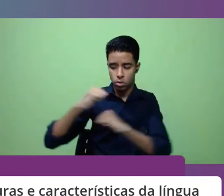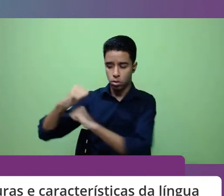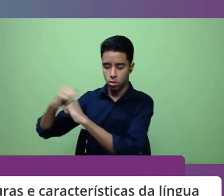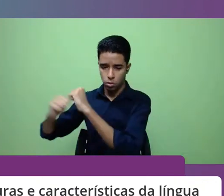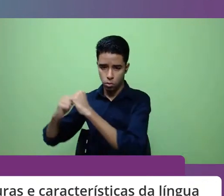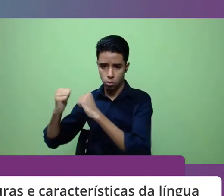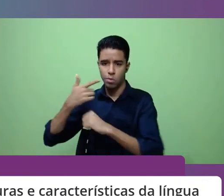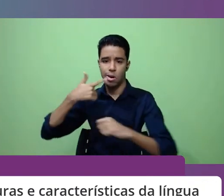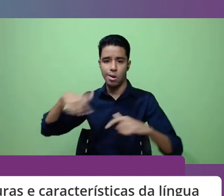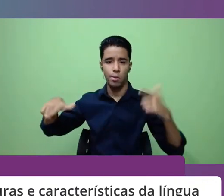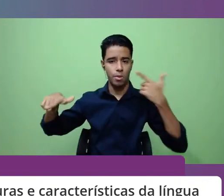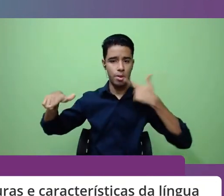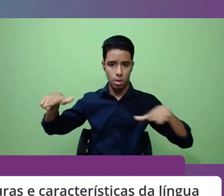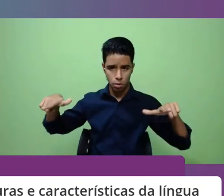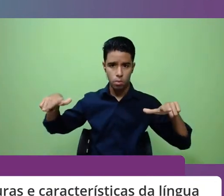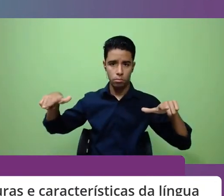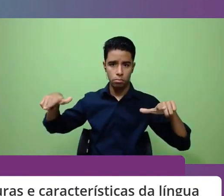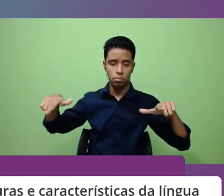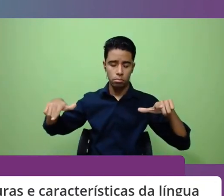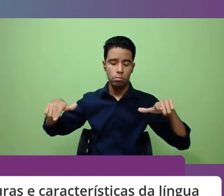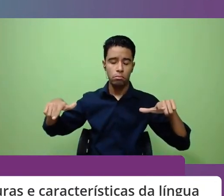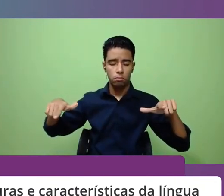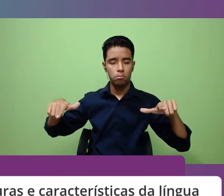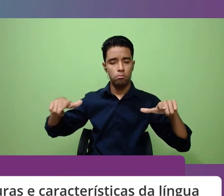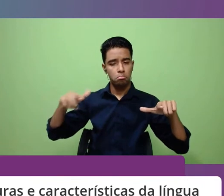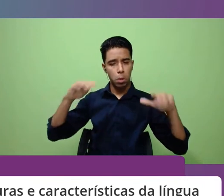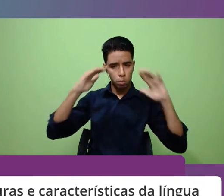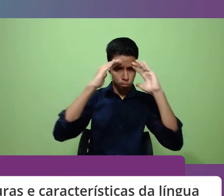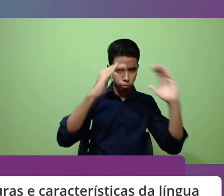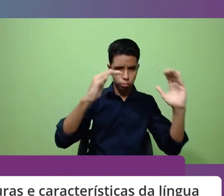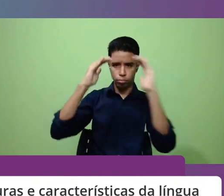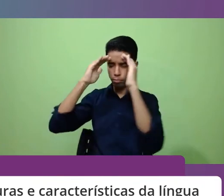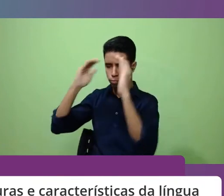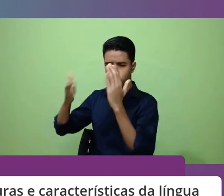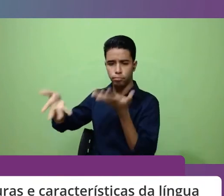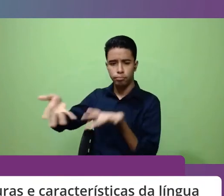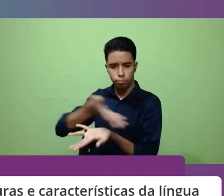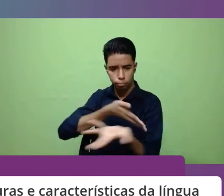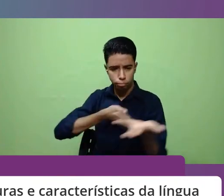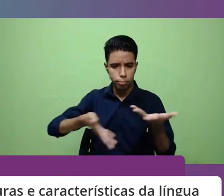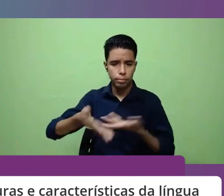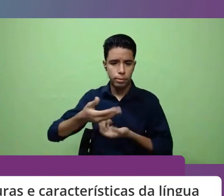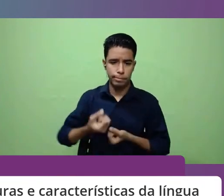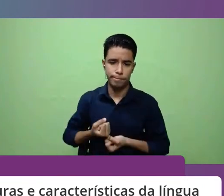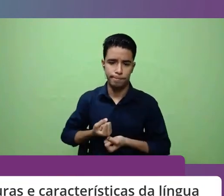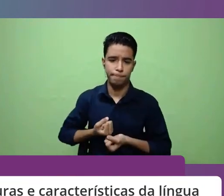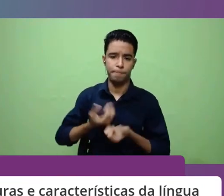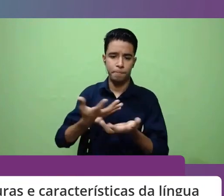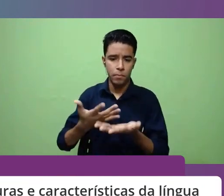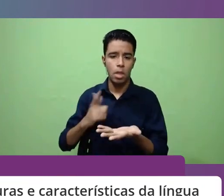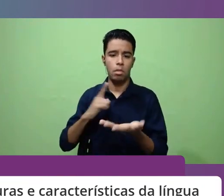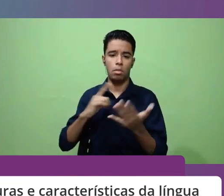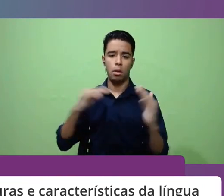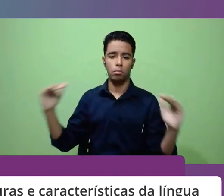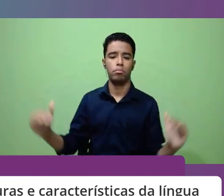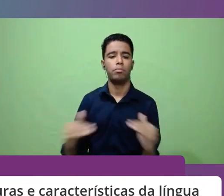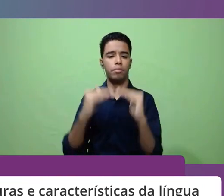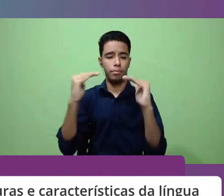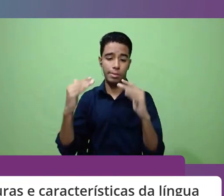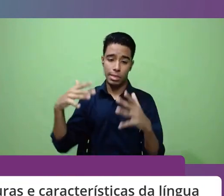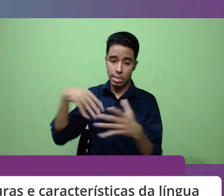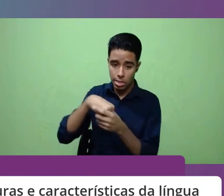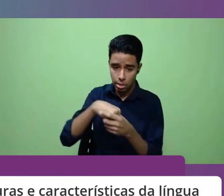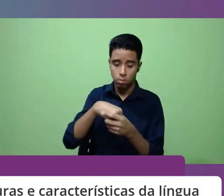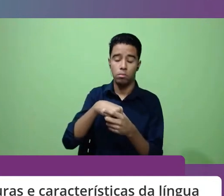efeito nas duas línguas. Sim, a gente pode entender isso, Vander ou Wander. A gente pode entender isso como um